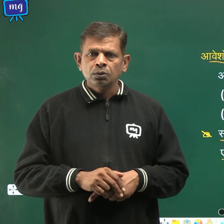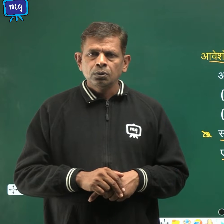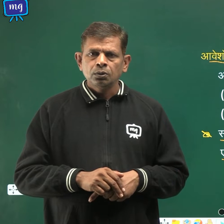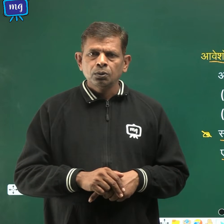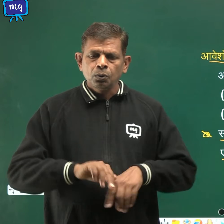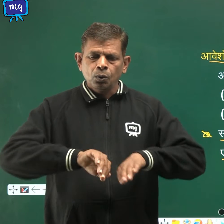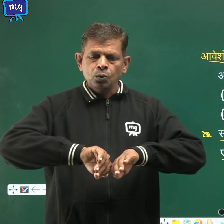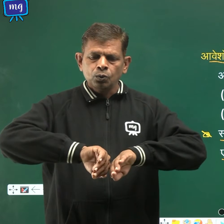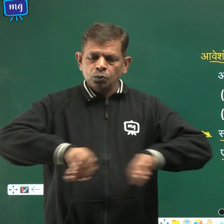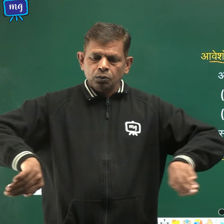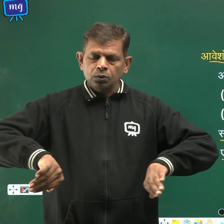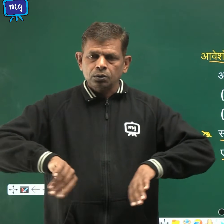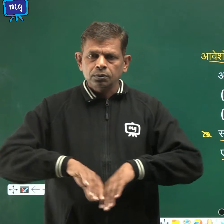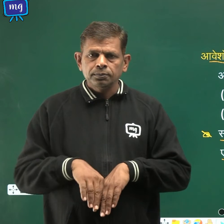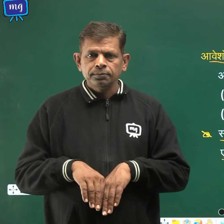प्रतिकर्षित करते हैं।